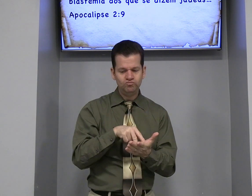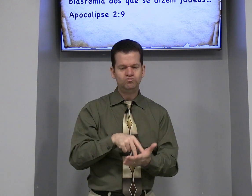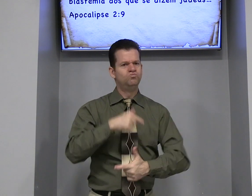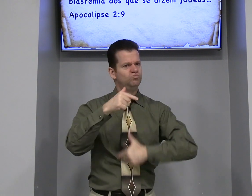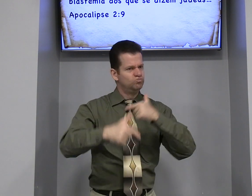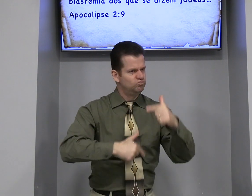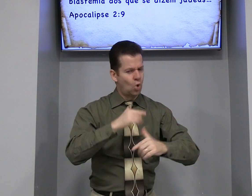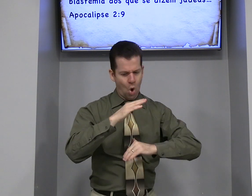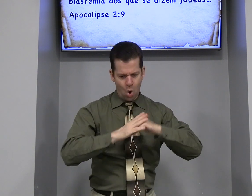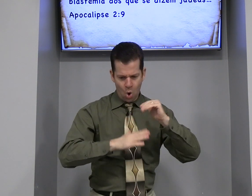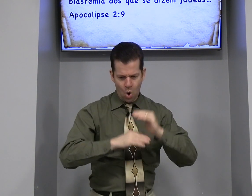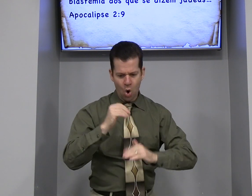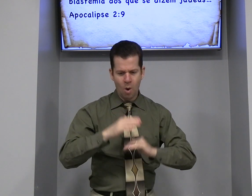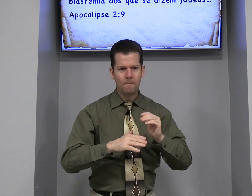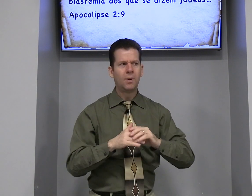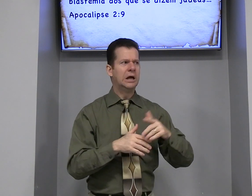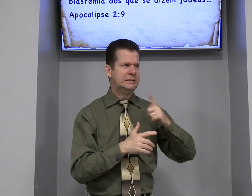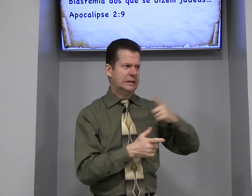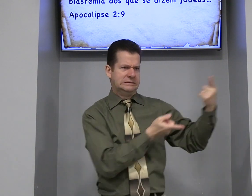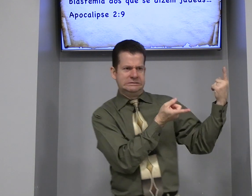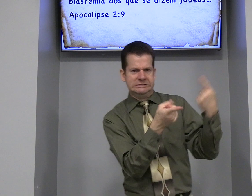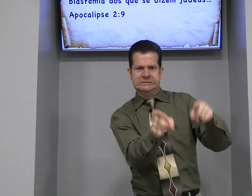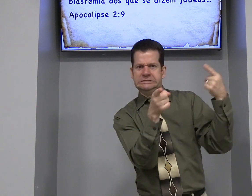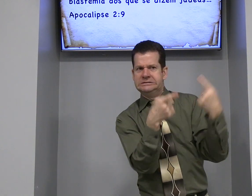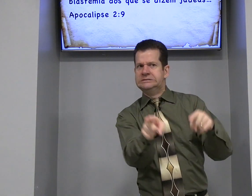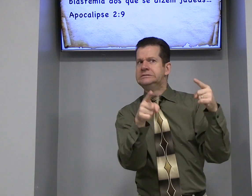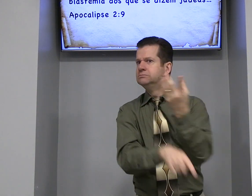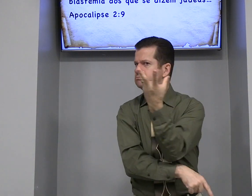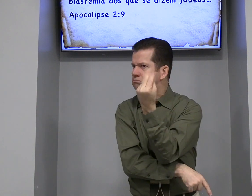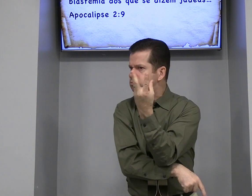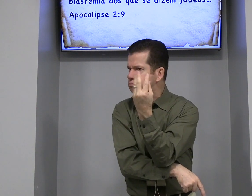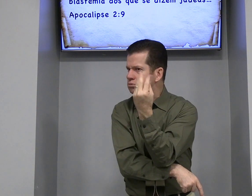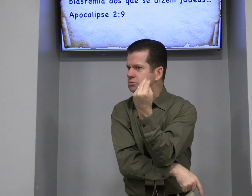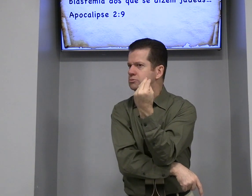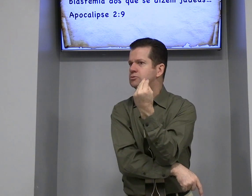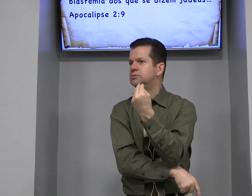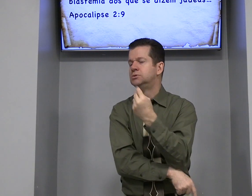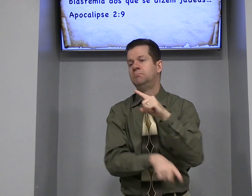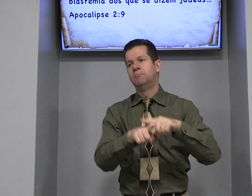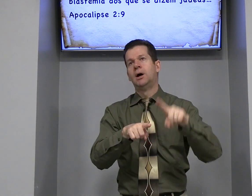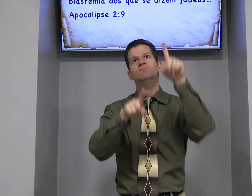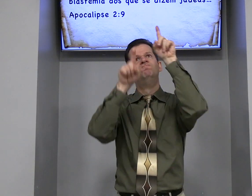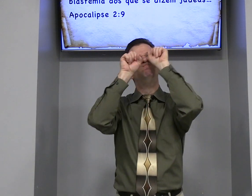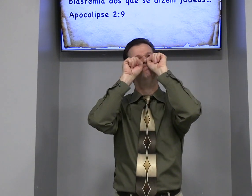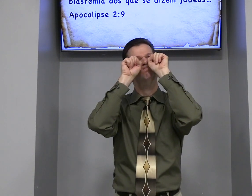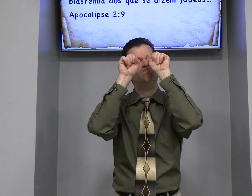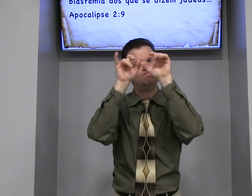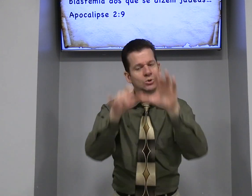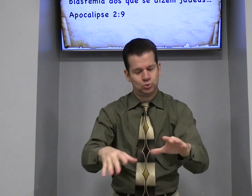Esmirna, que eles eram firmes, trabalhavam muito na obra e eles aceitaram muito